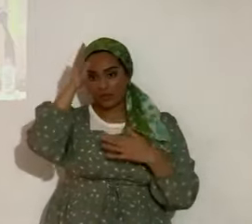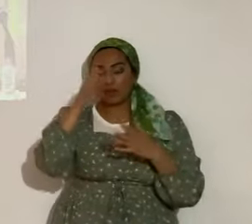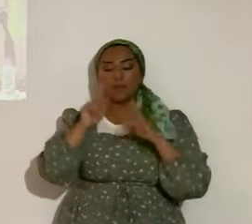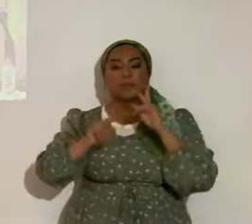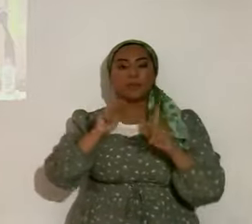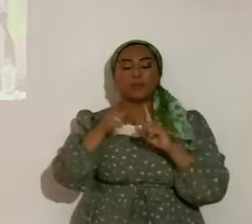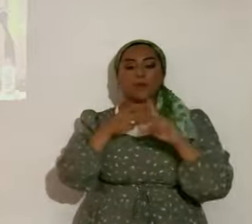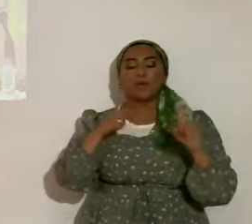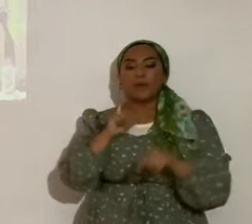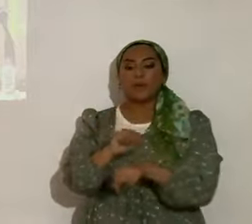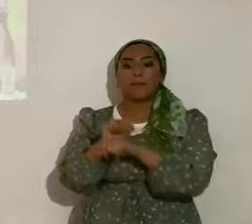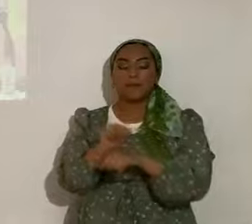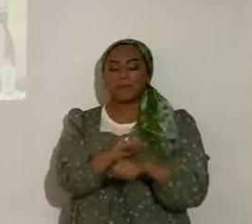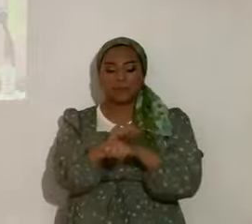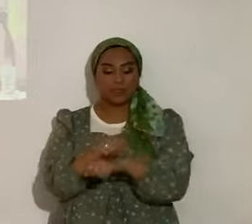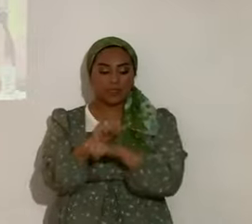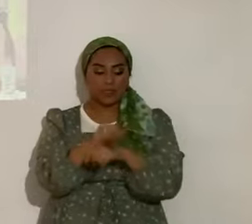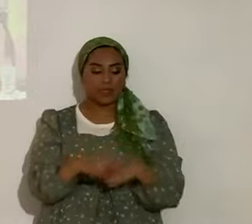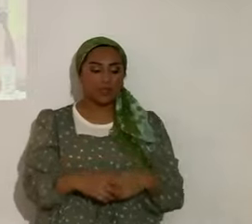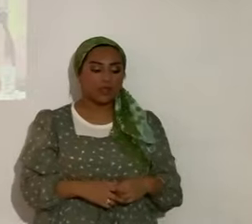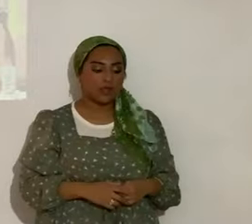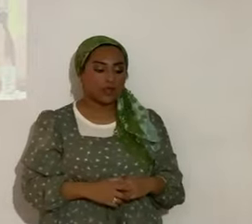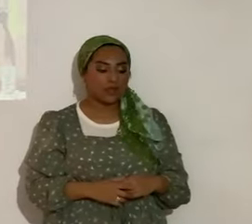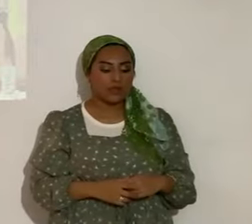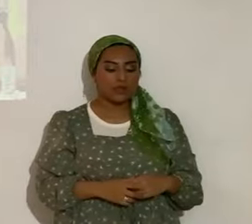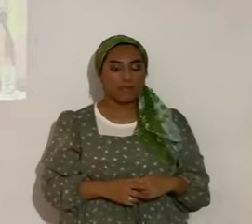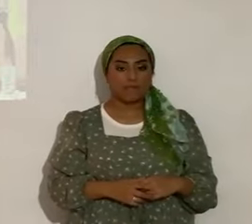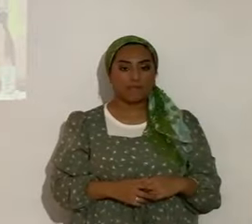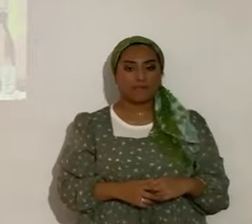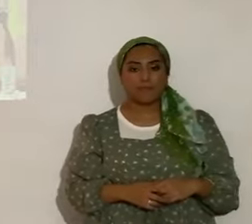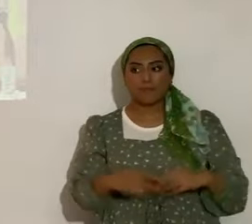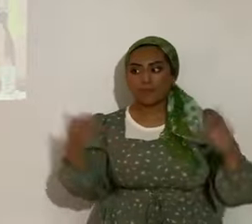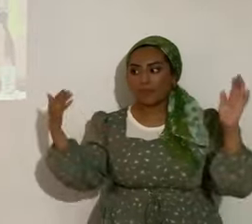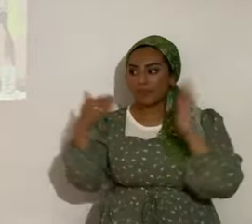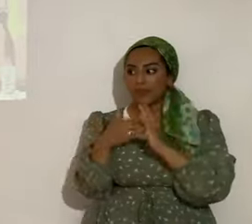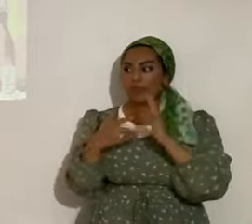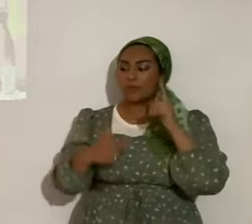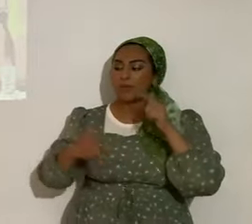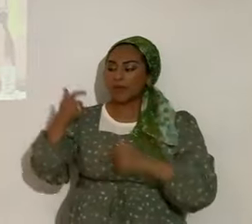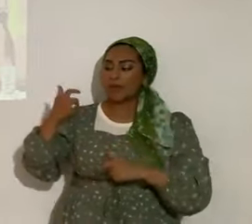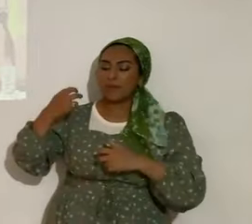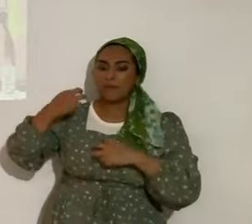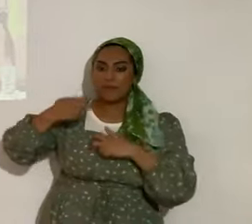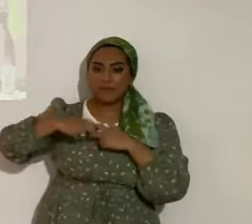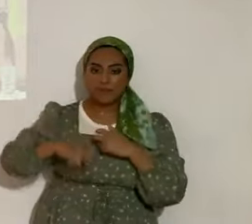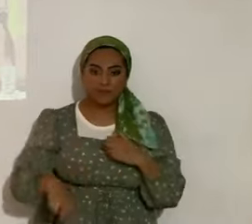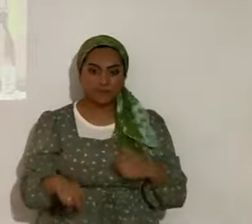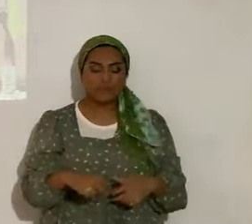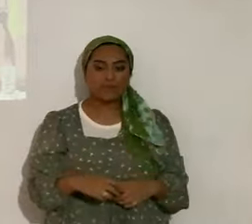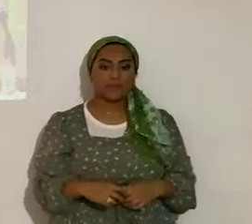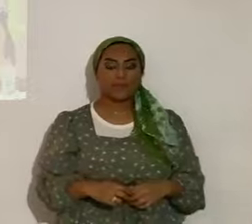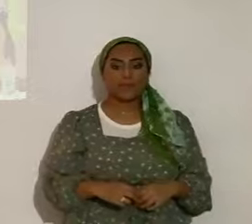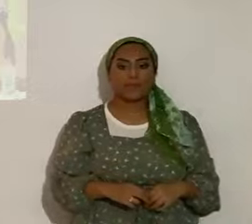de la esclavitud, enfrentando grandes dificultades.